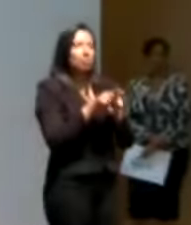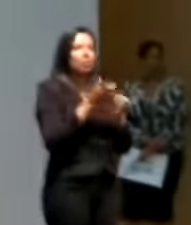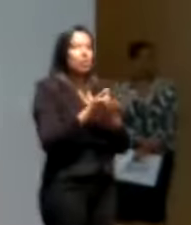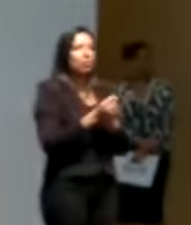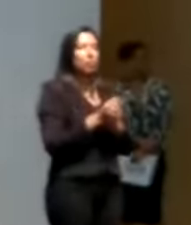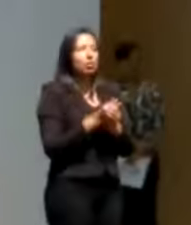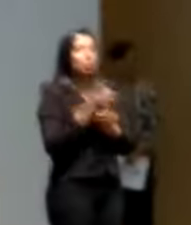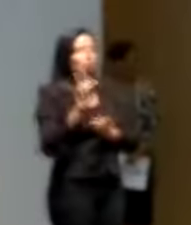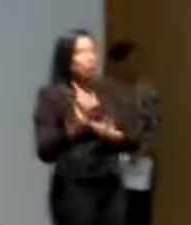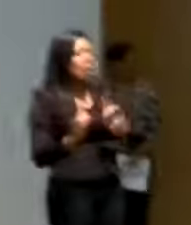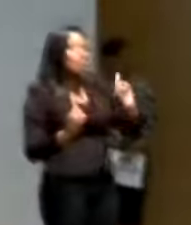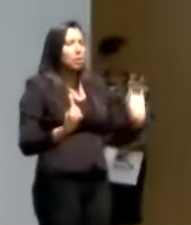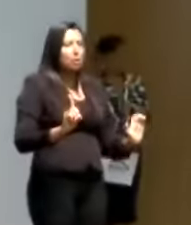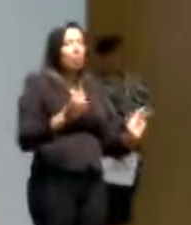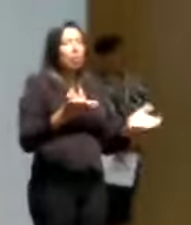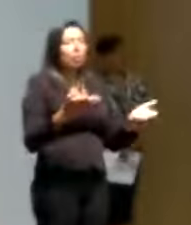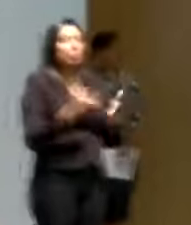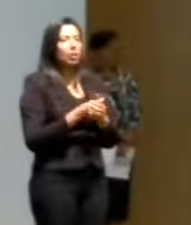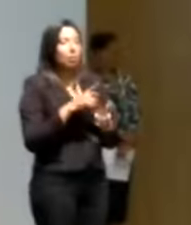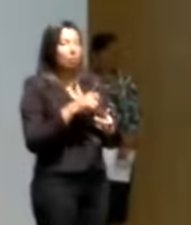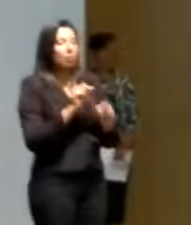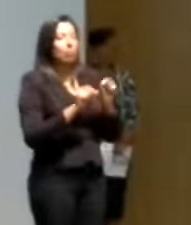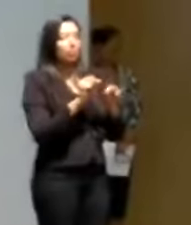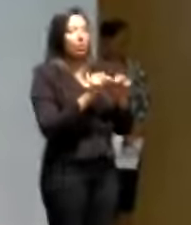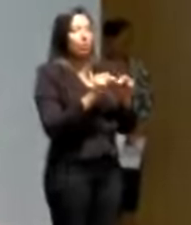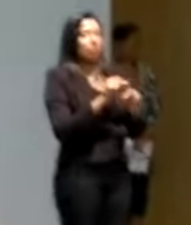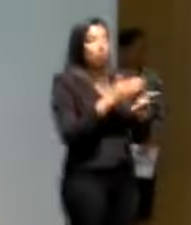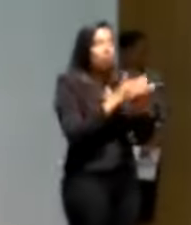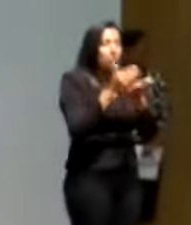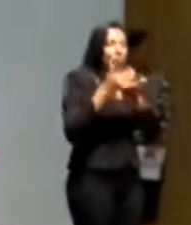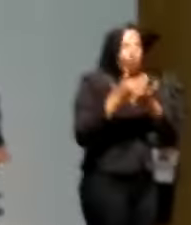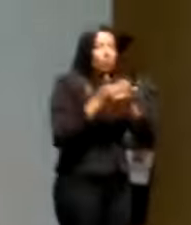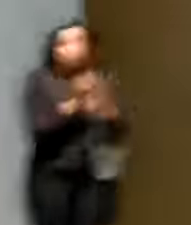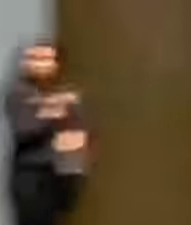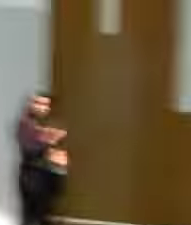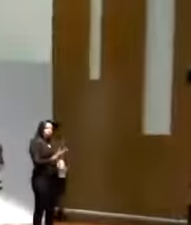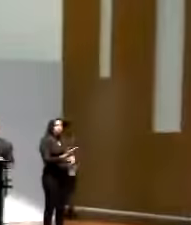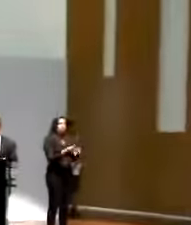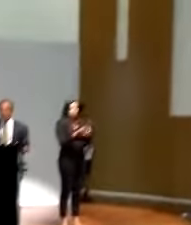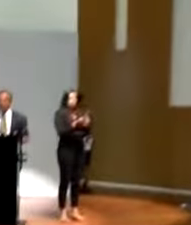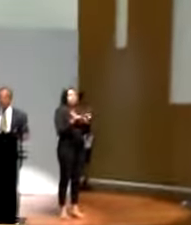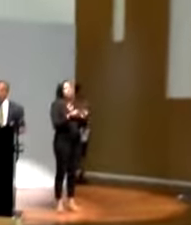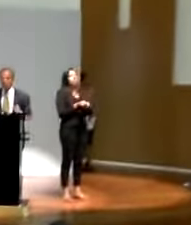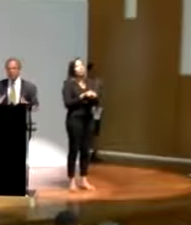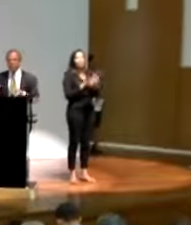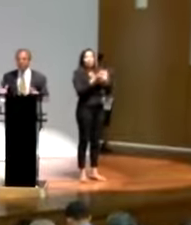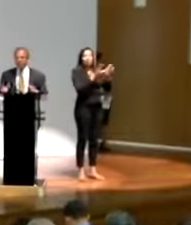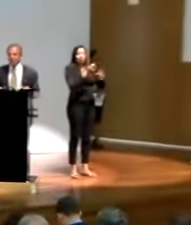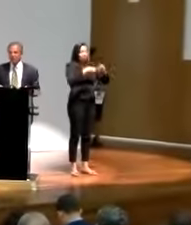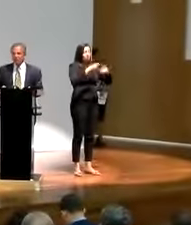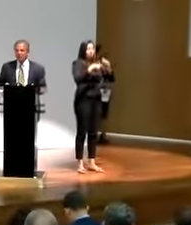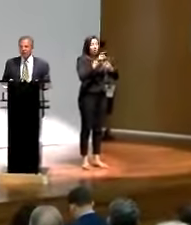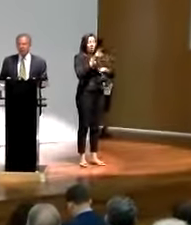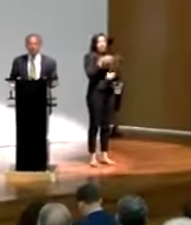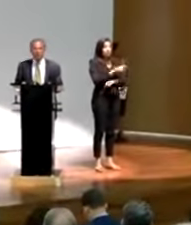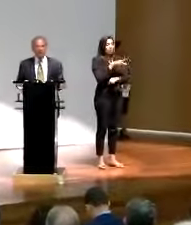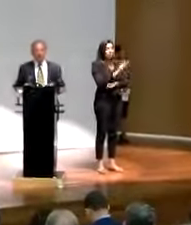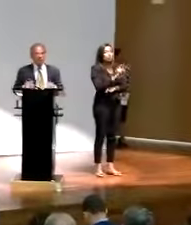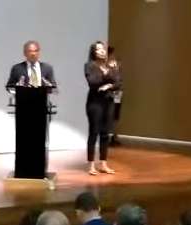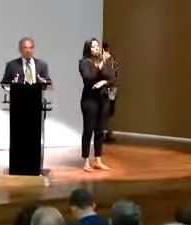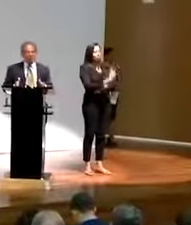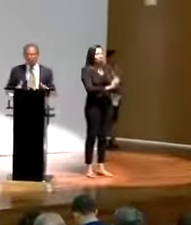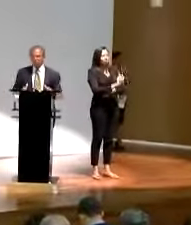centro-direita. E a nossa democracia estava capenga sem isso. É importante que haja isso. E é esse o grupo que está com essa